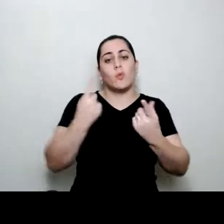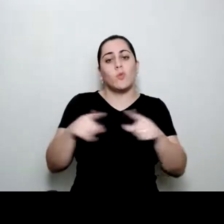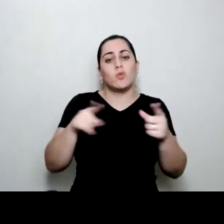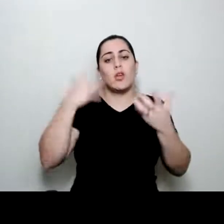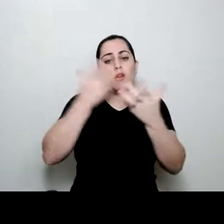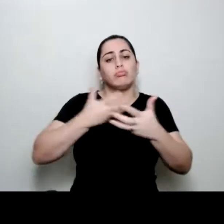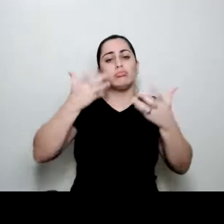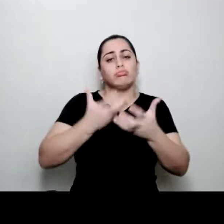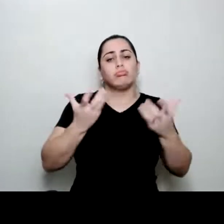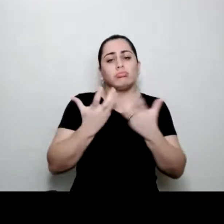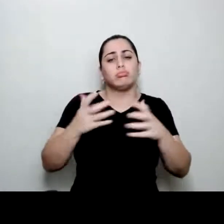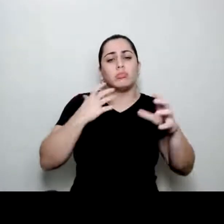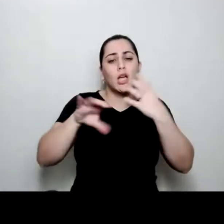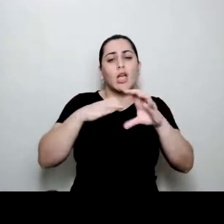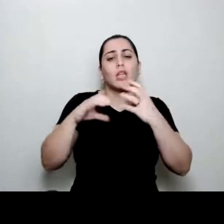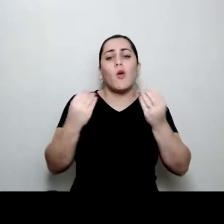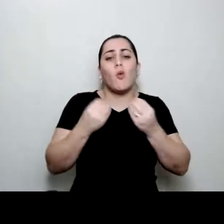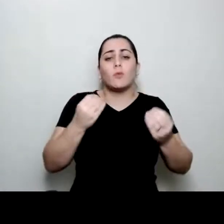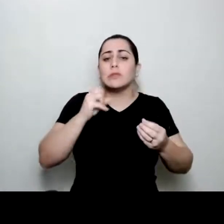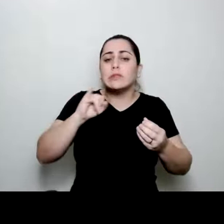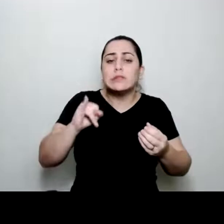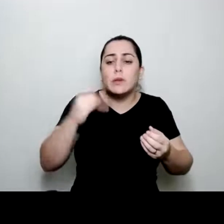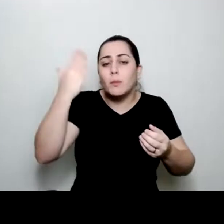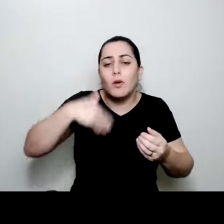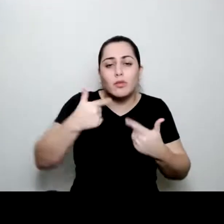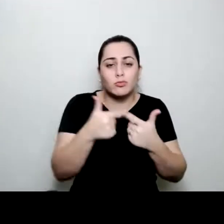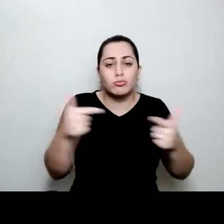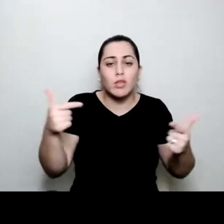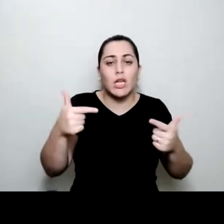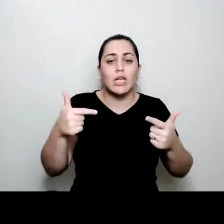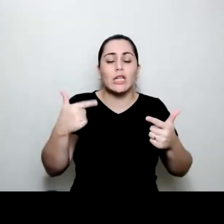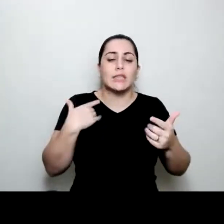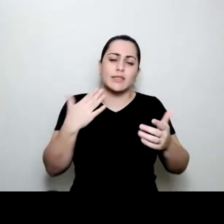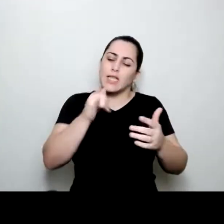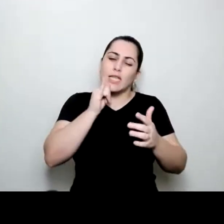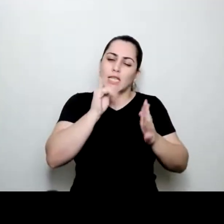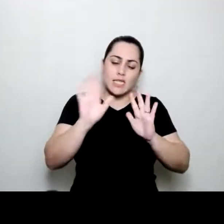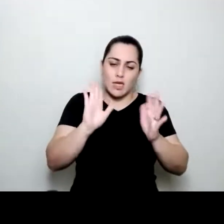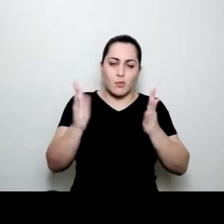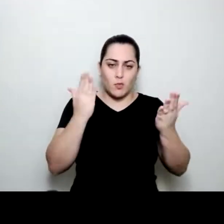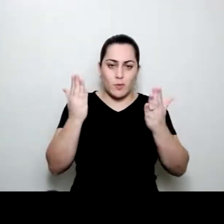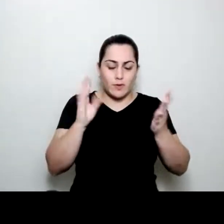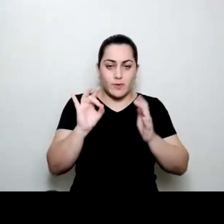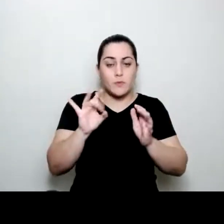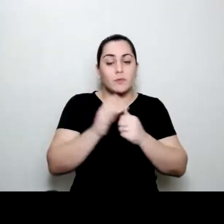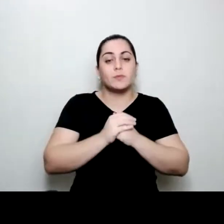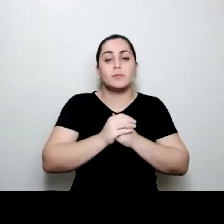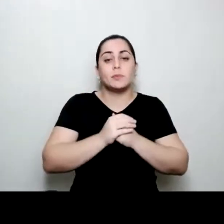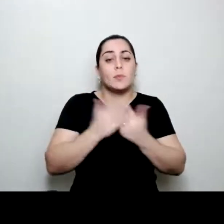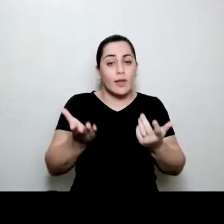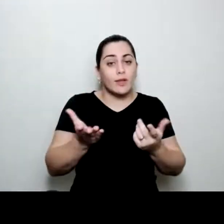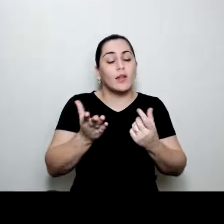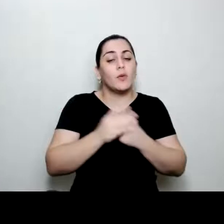registros desses cantos, né? Um exemplo, para ficar num exemplo óbvio. Então, uma